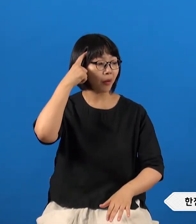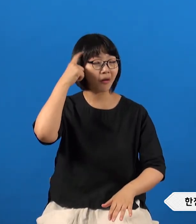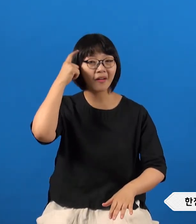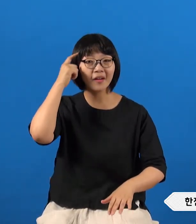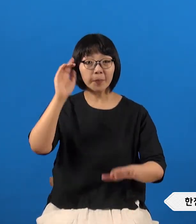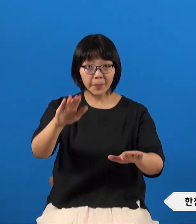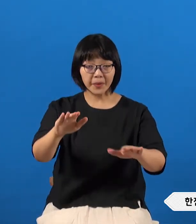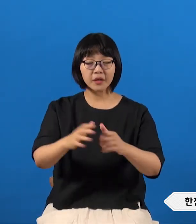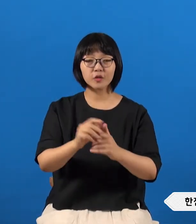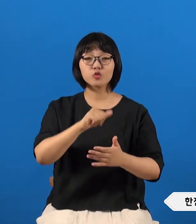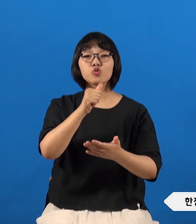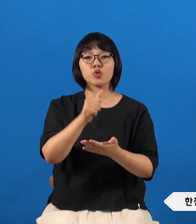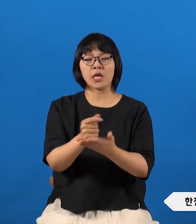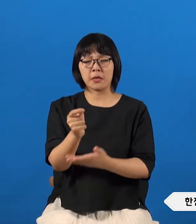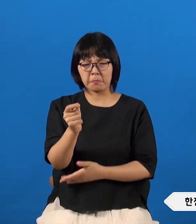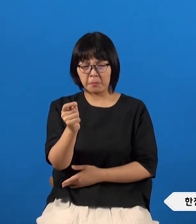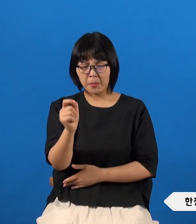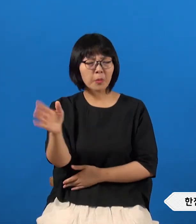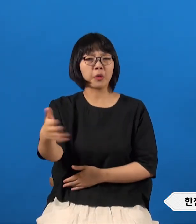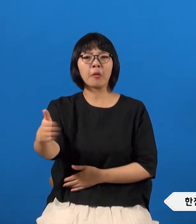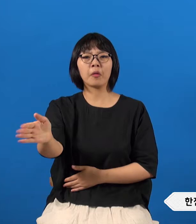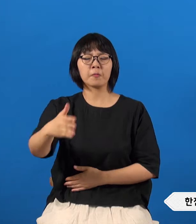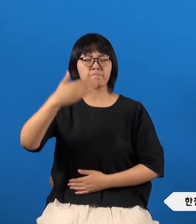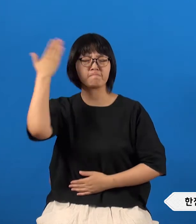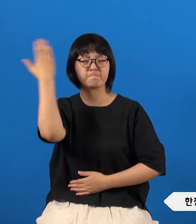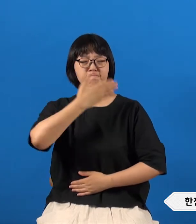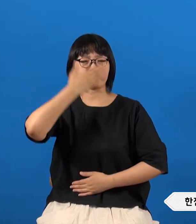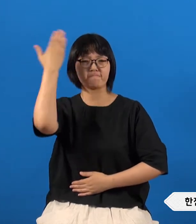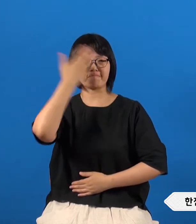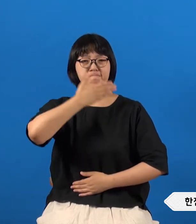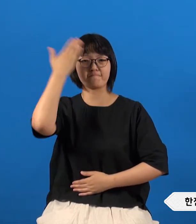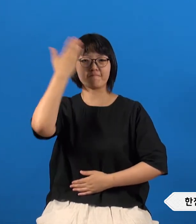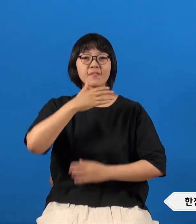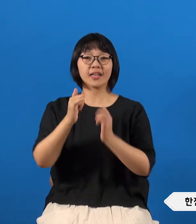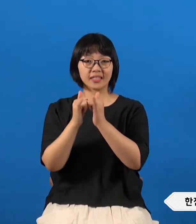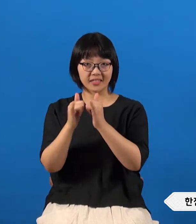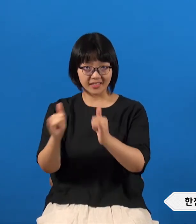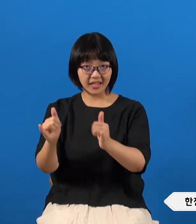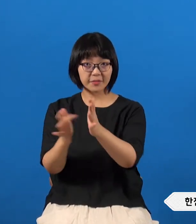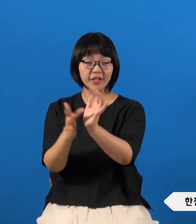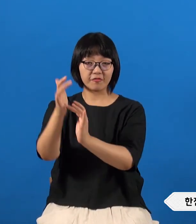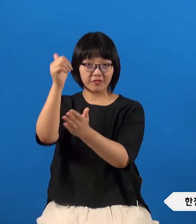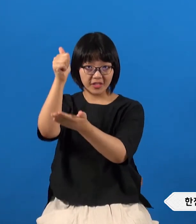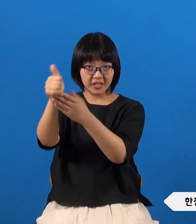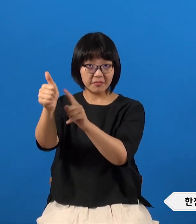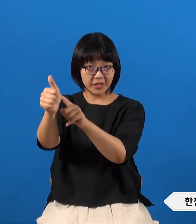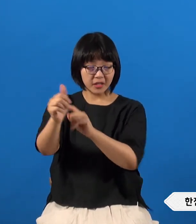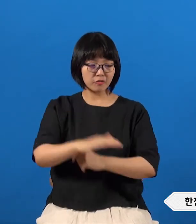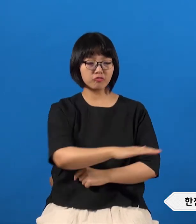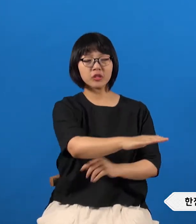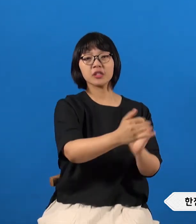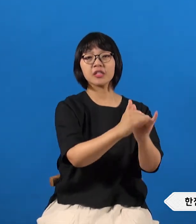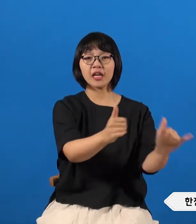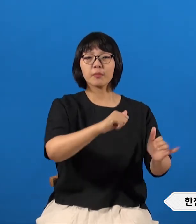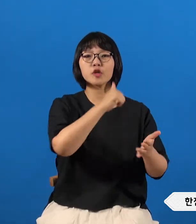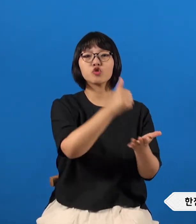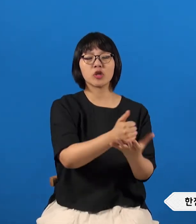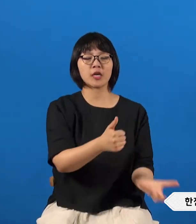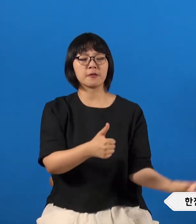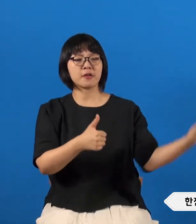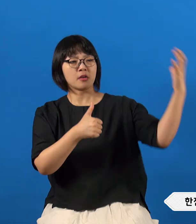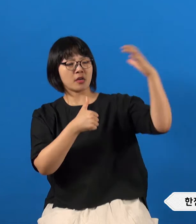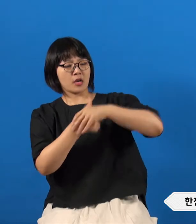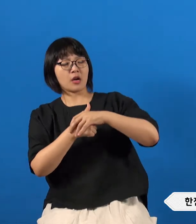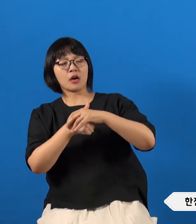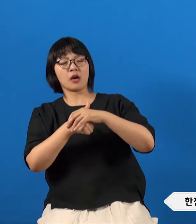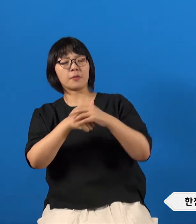보십시오. 죄가 조금도 없으신 완벽하게 의로우신 깨끗하신 그분이 우리의 죄를 다